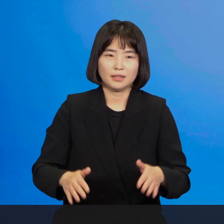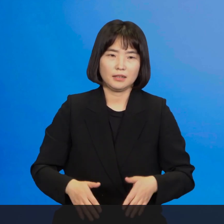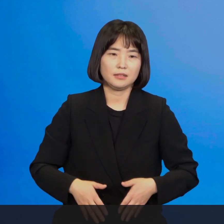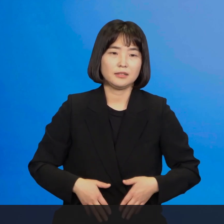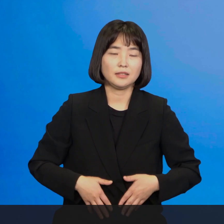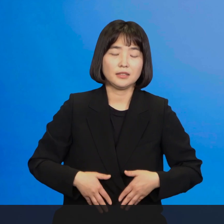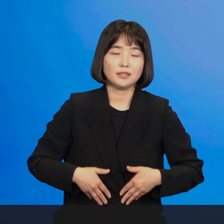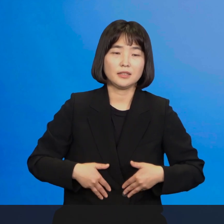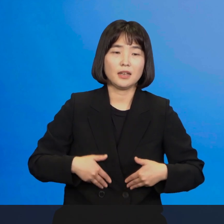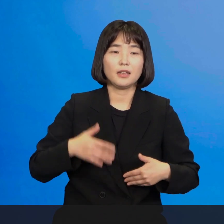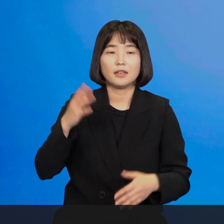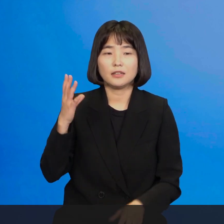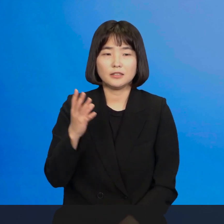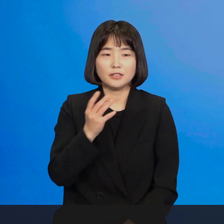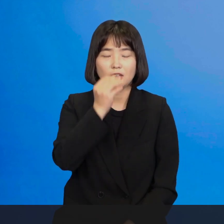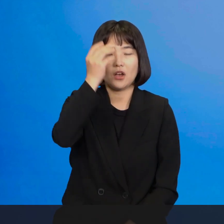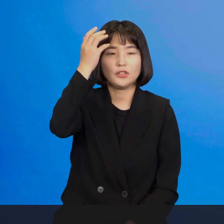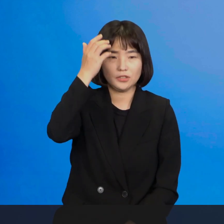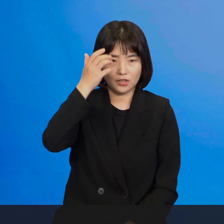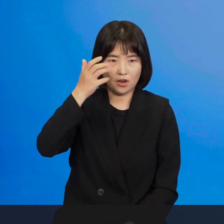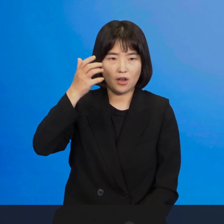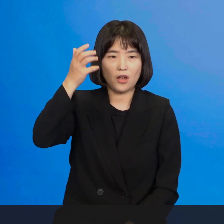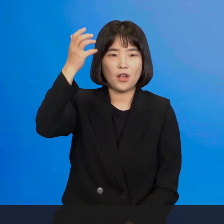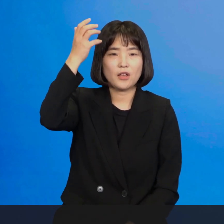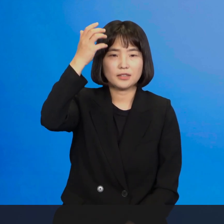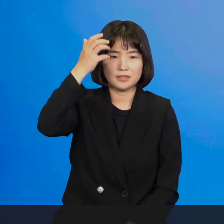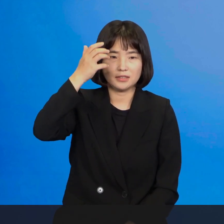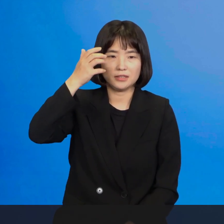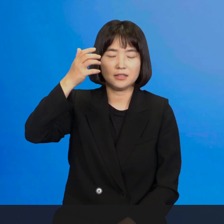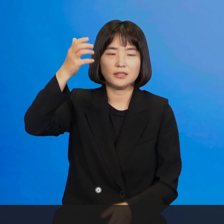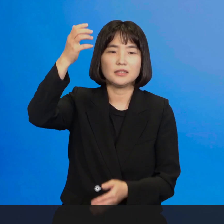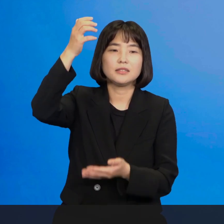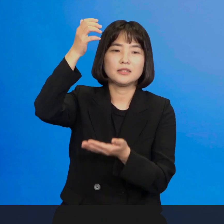성령님, 따스한